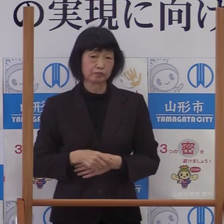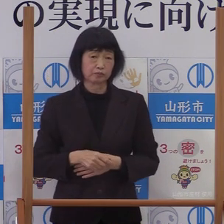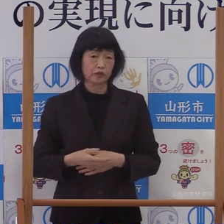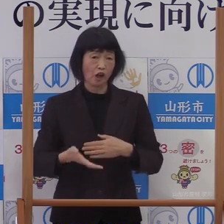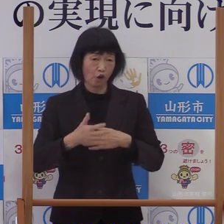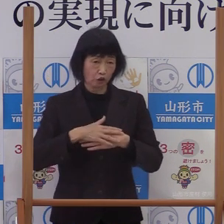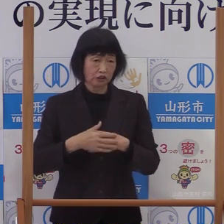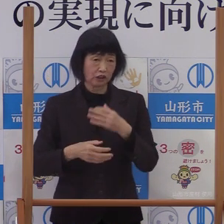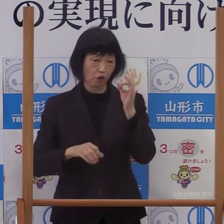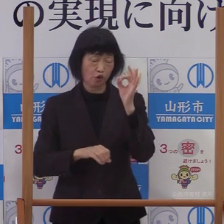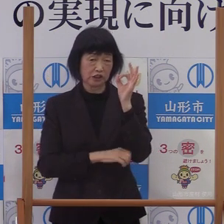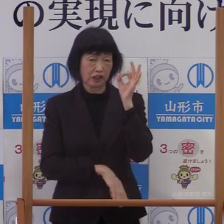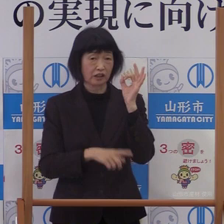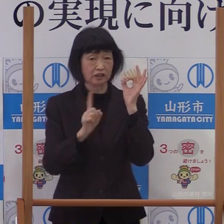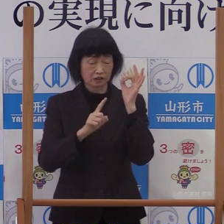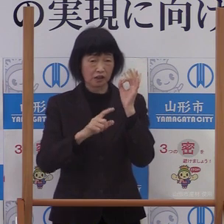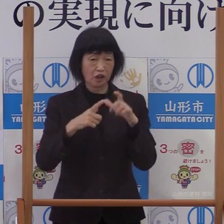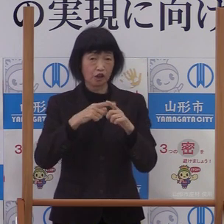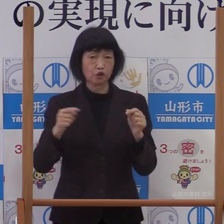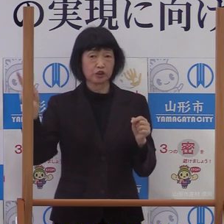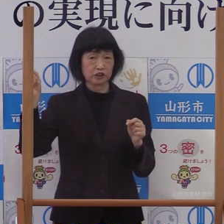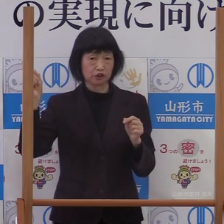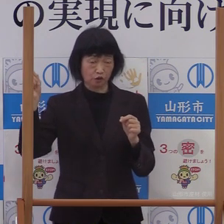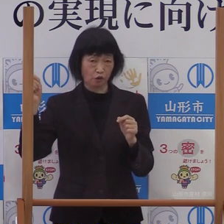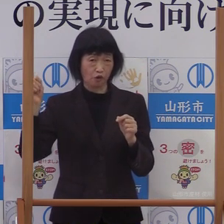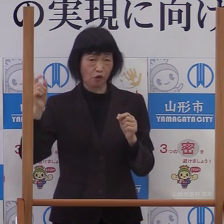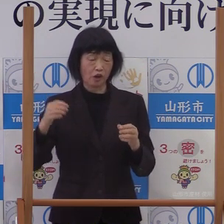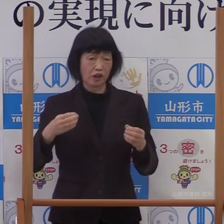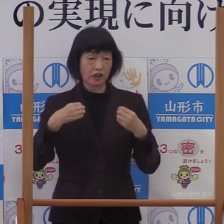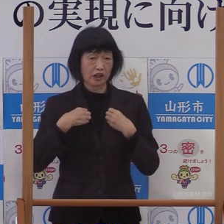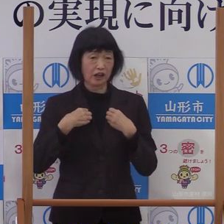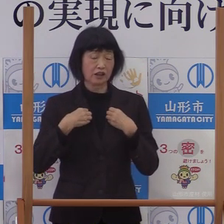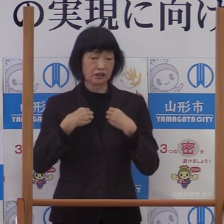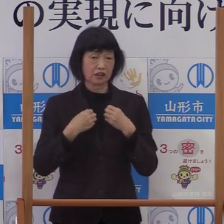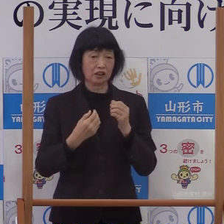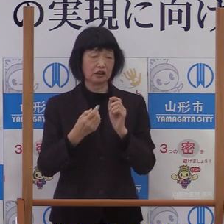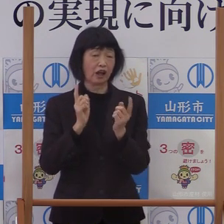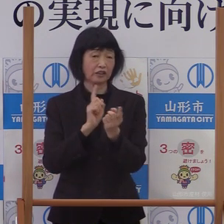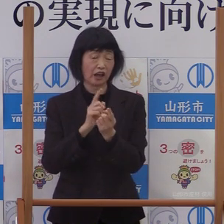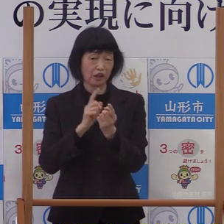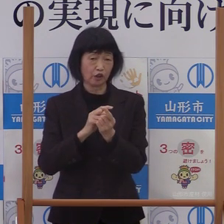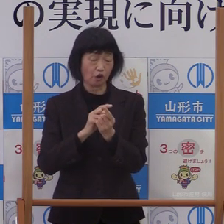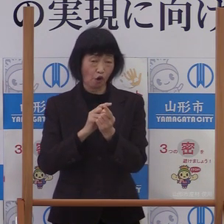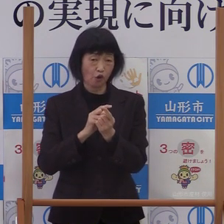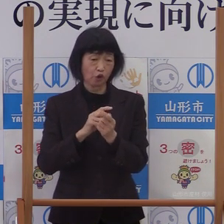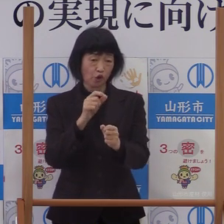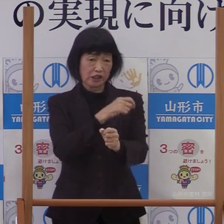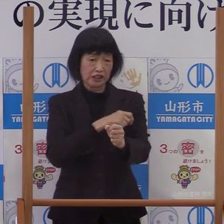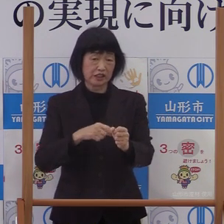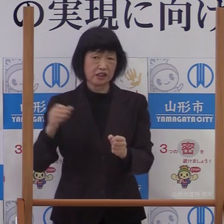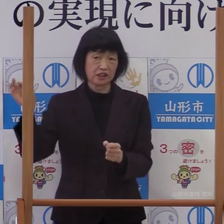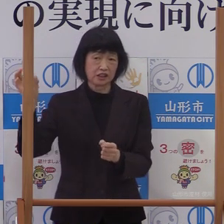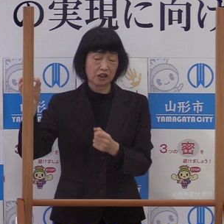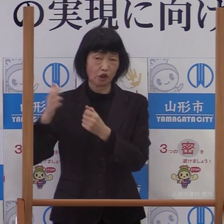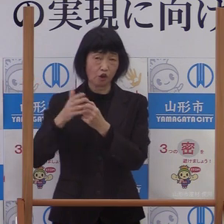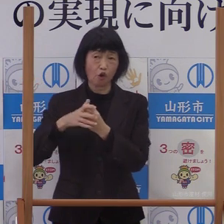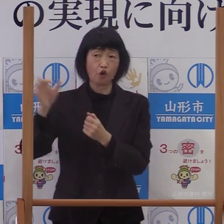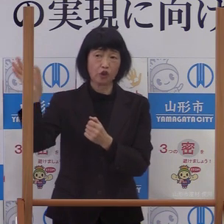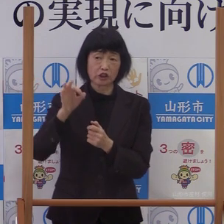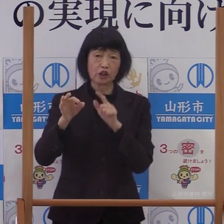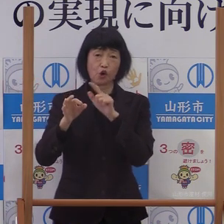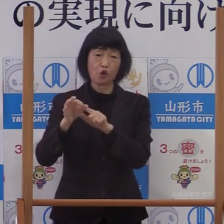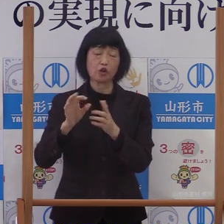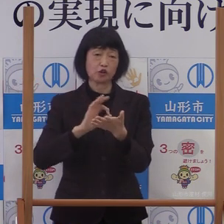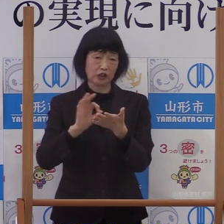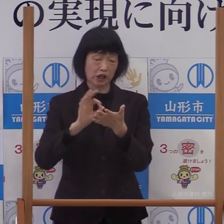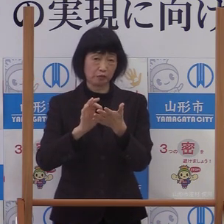の財源といたしましては、国の新型コロナウイルス感染症対応地方創生臨時交付金を計上したもので、